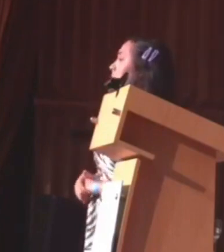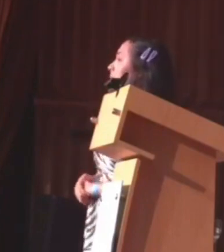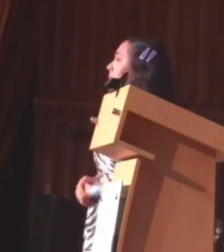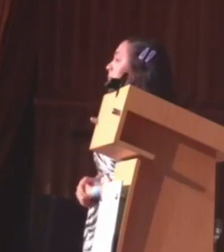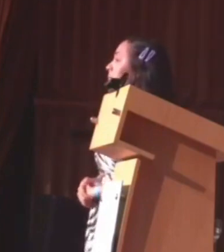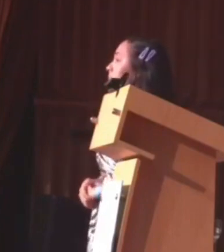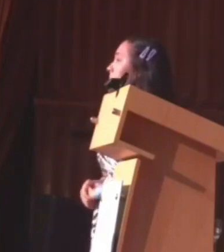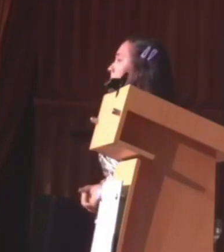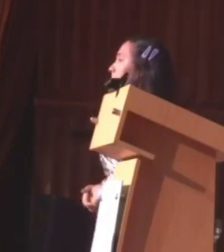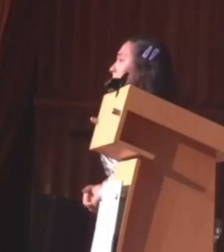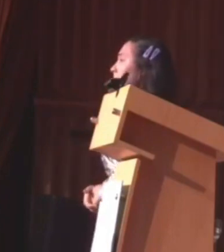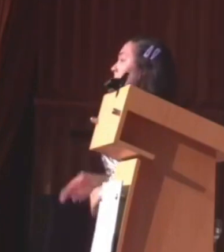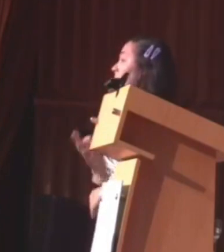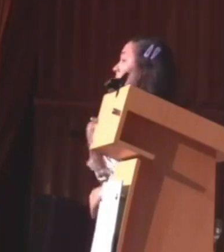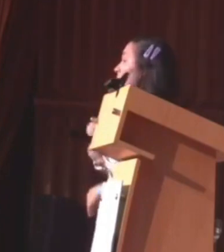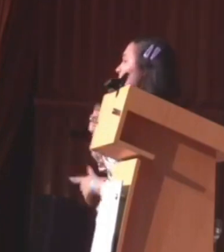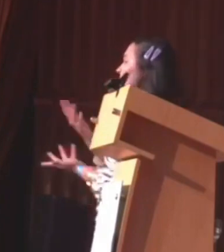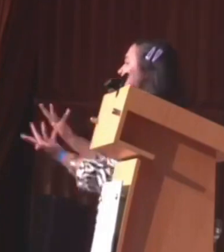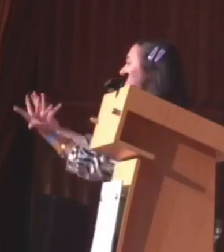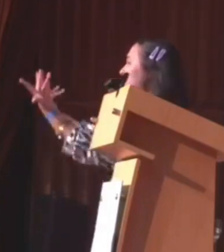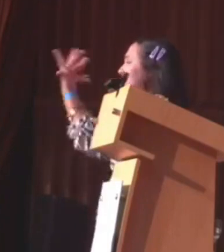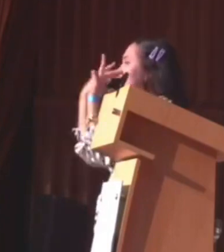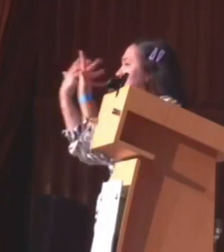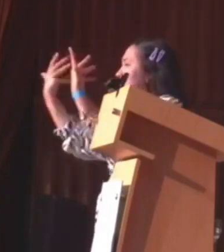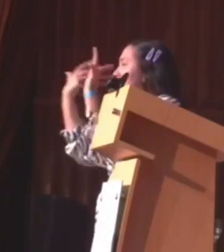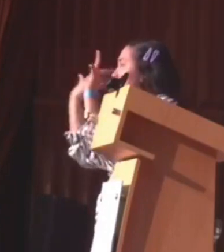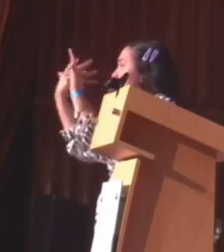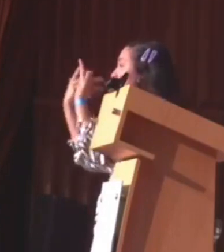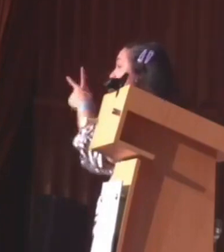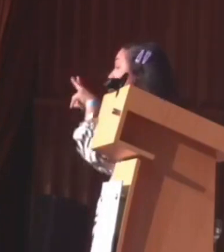Pero es que a nosotros nos enseñaron algo diferente.